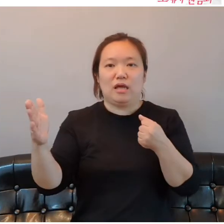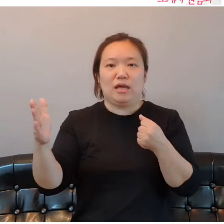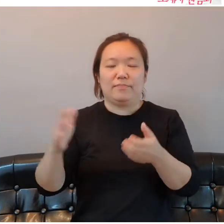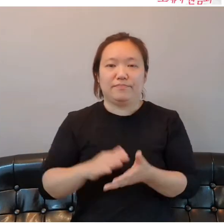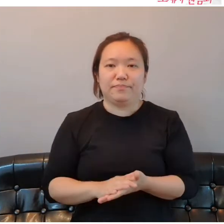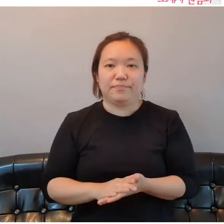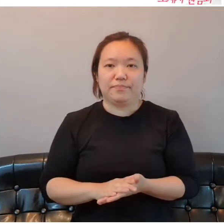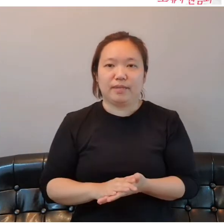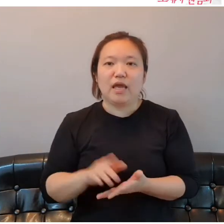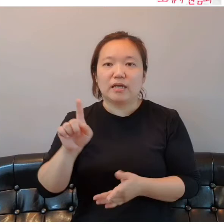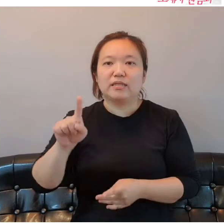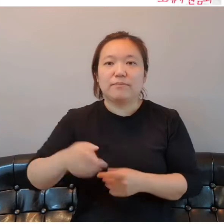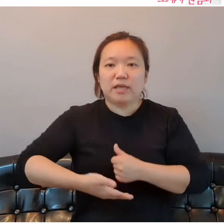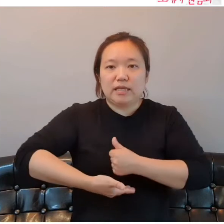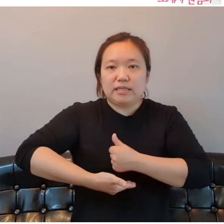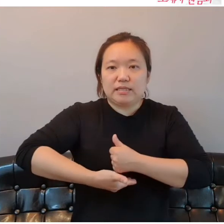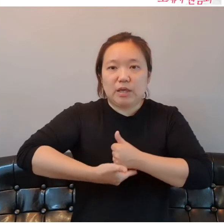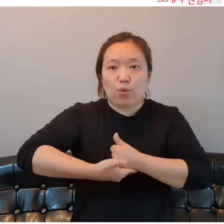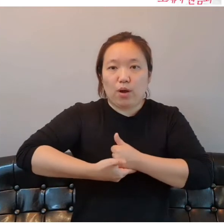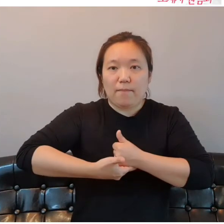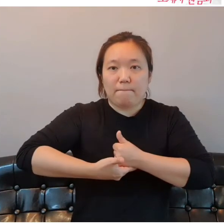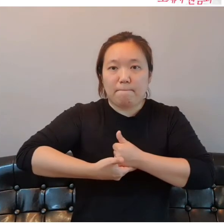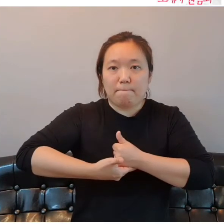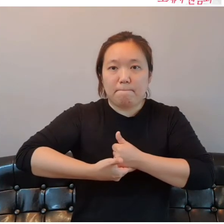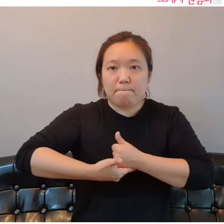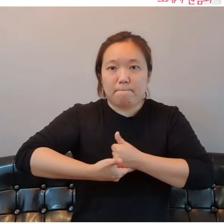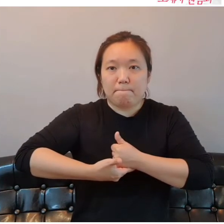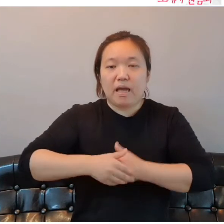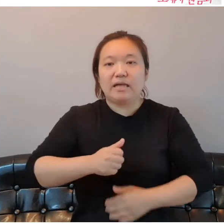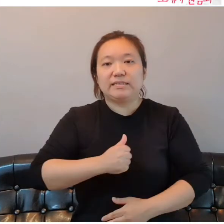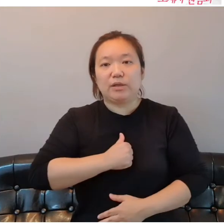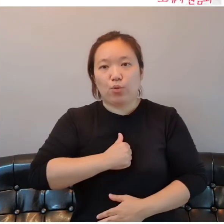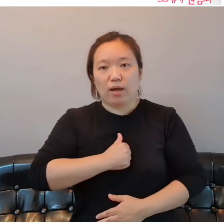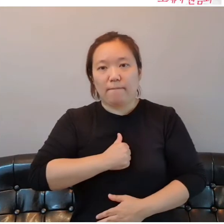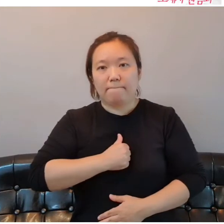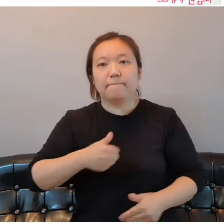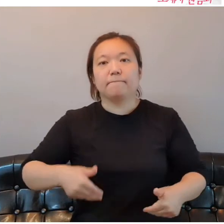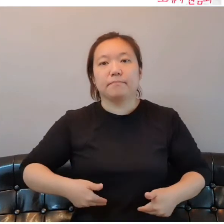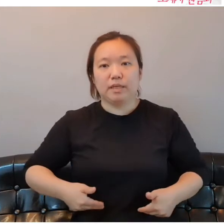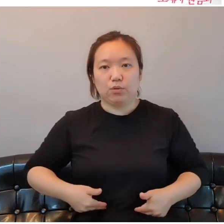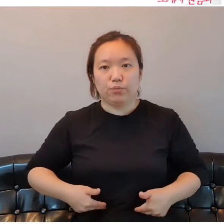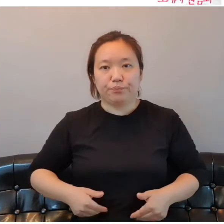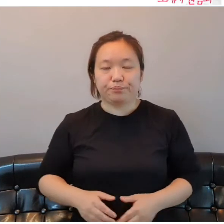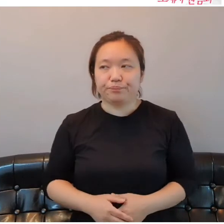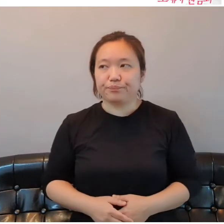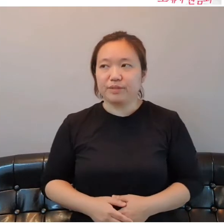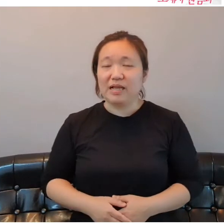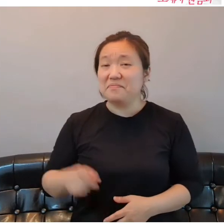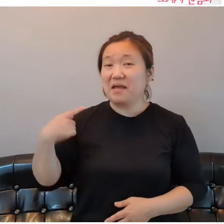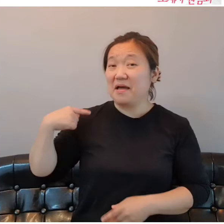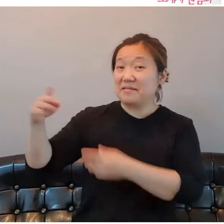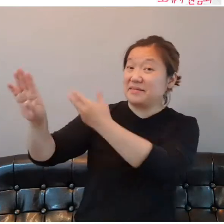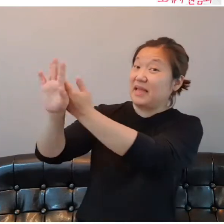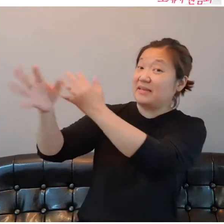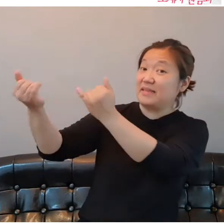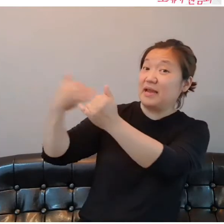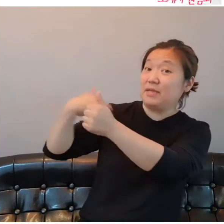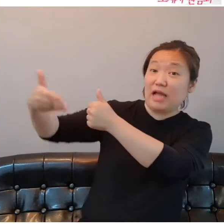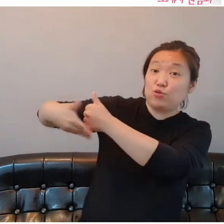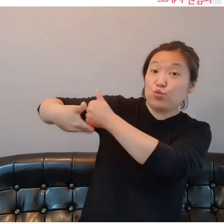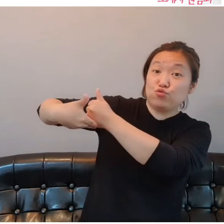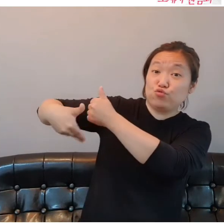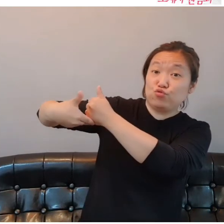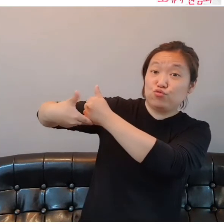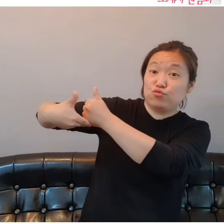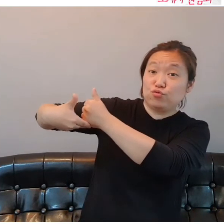둘째는 자존감이 있어야 해요. 대부분 다른 사람이 나를 존중해주기를 바라지요.